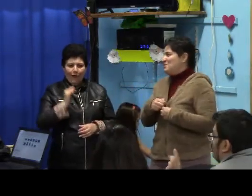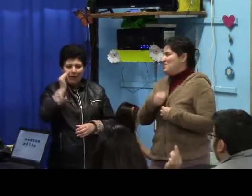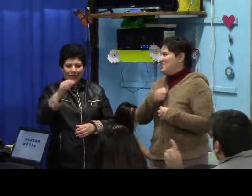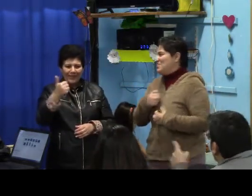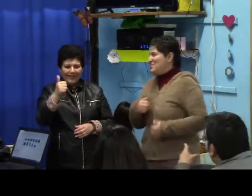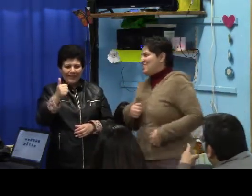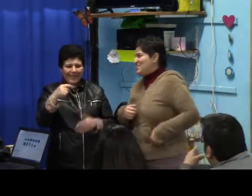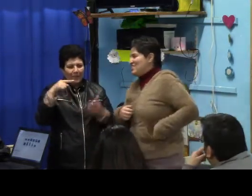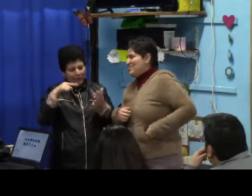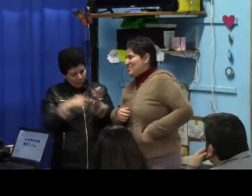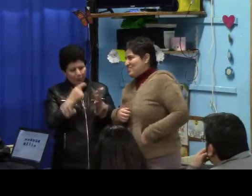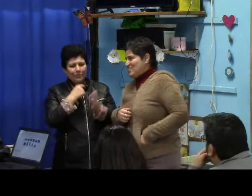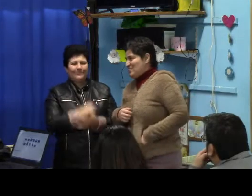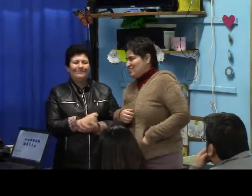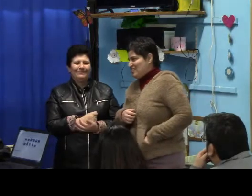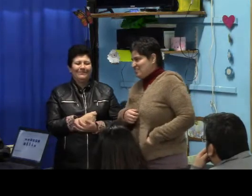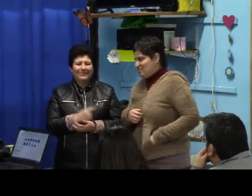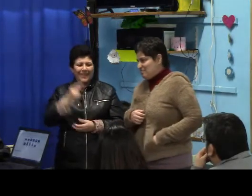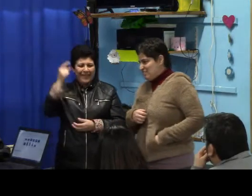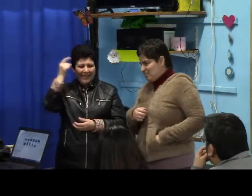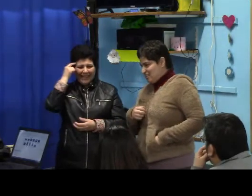no me